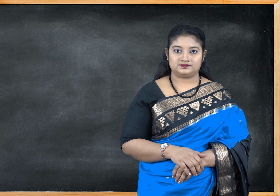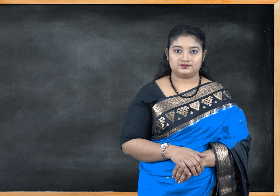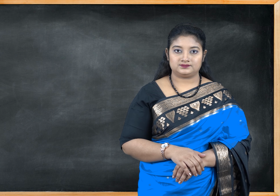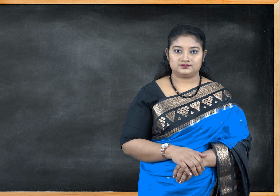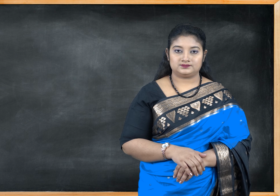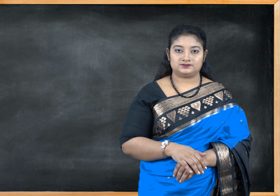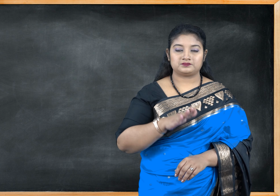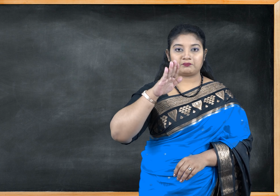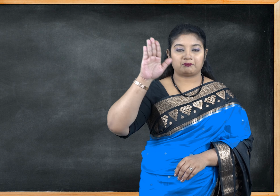জাপান,